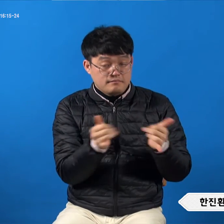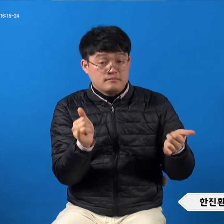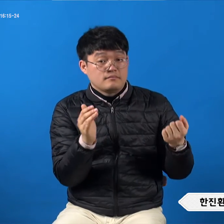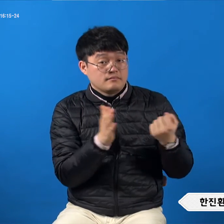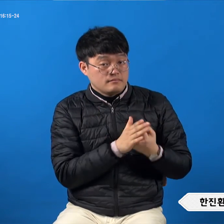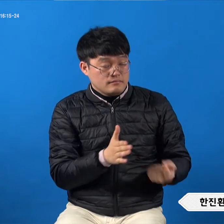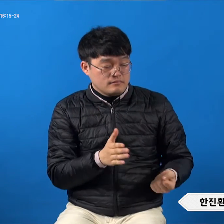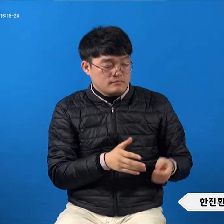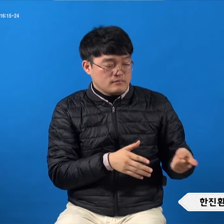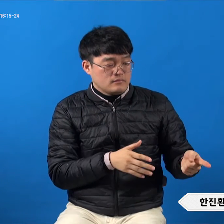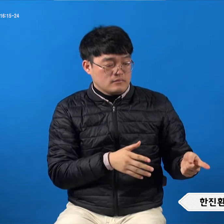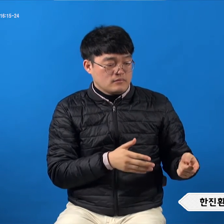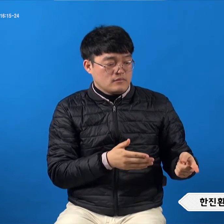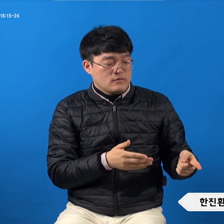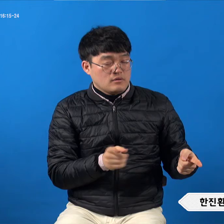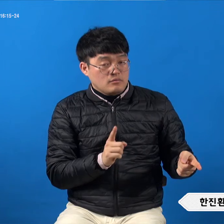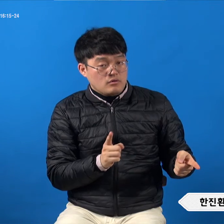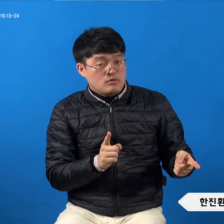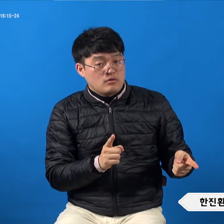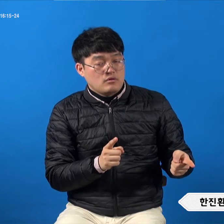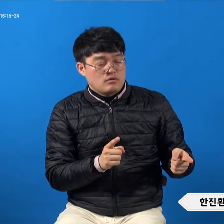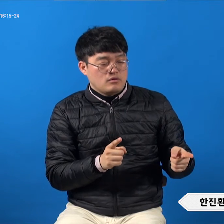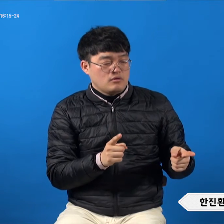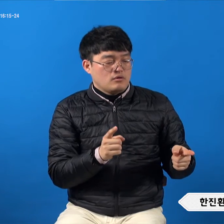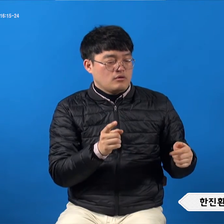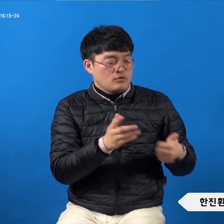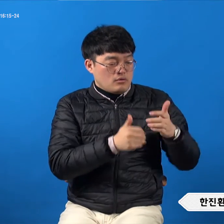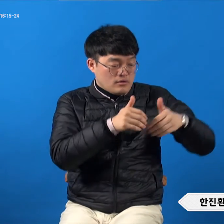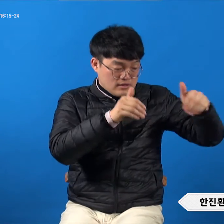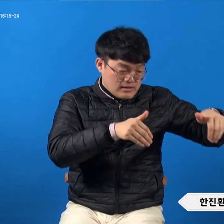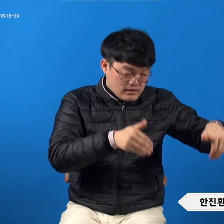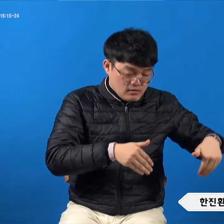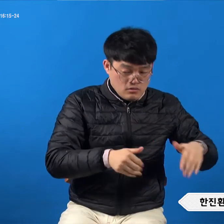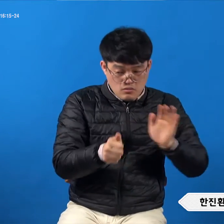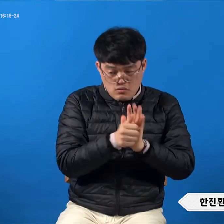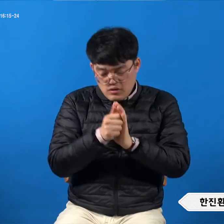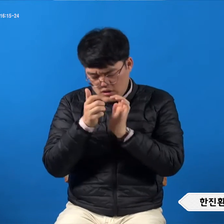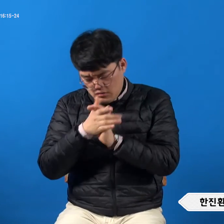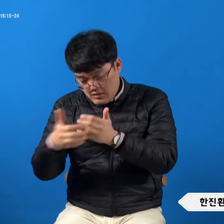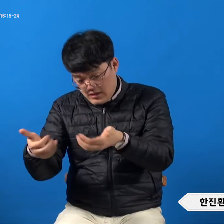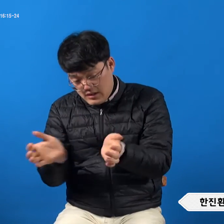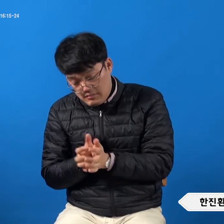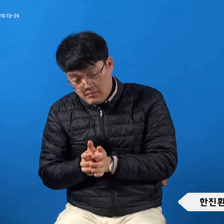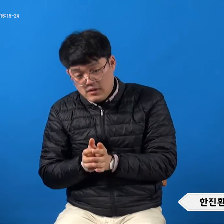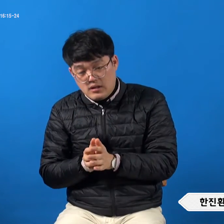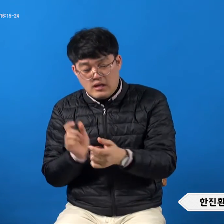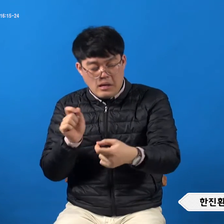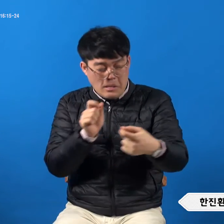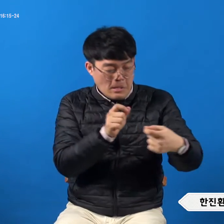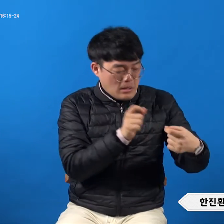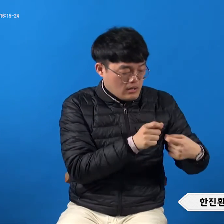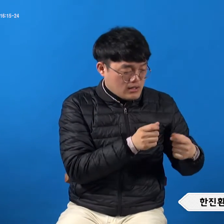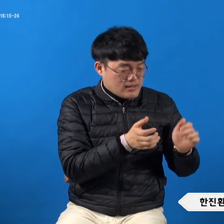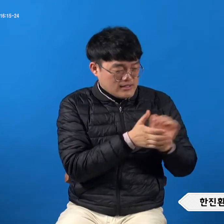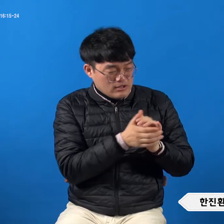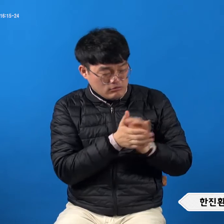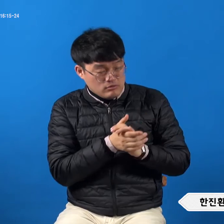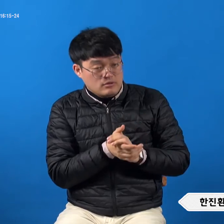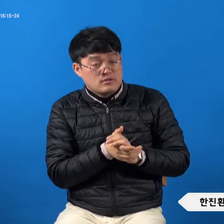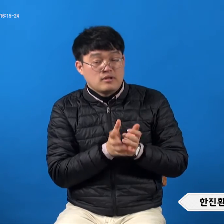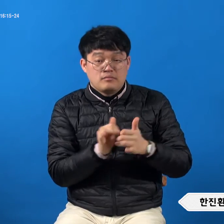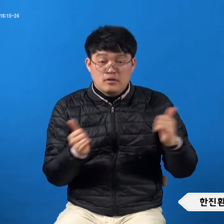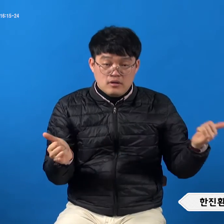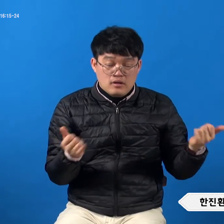식구들은 물론이고 교역자들, 중보기도팀, 또 교인들 중에 가까운 분들, 친구들이 그냥